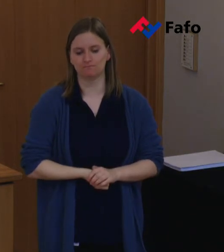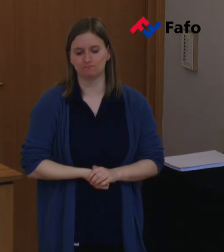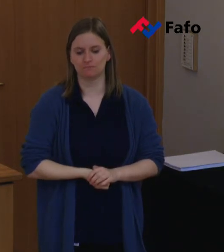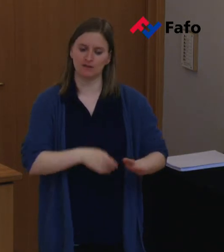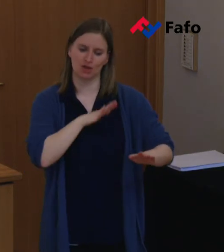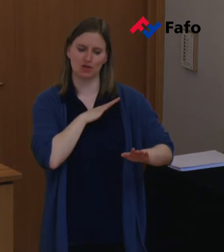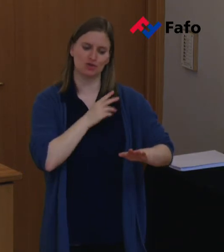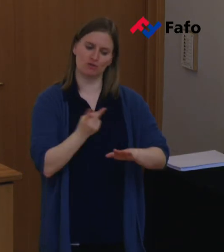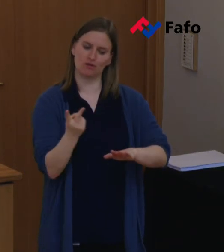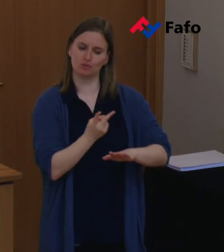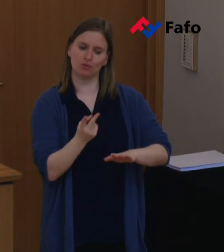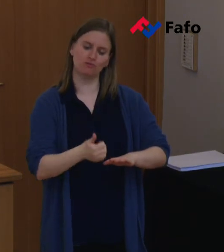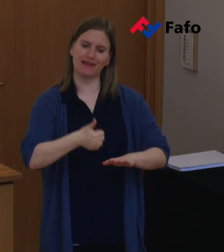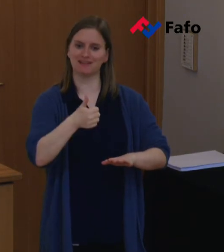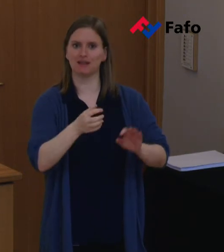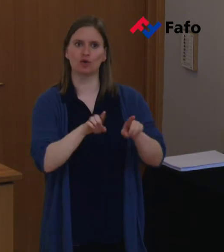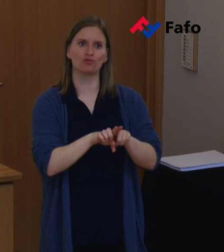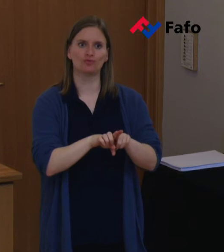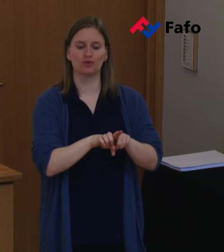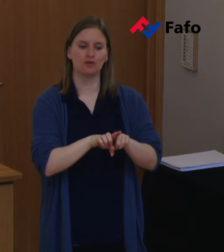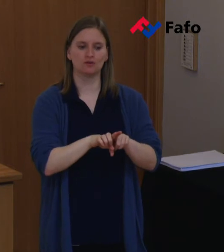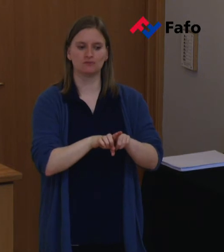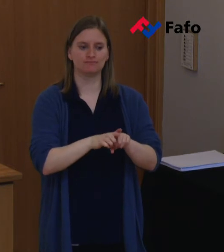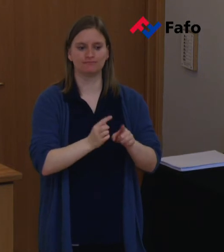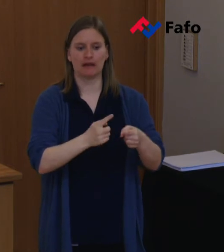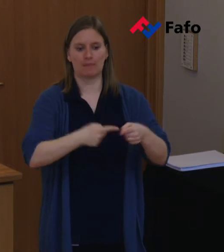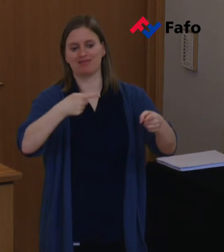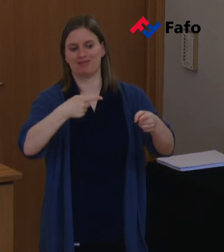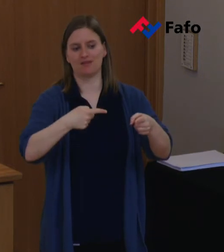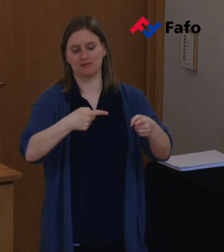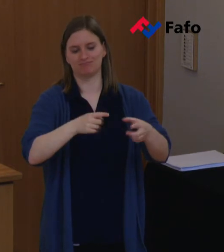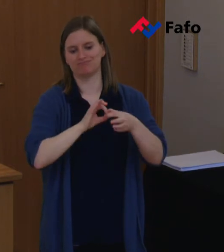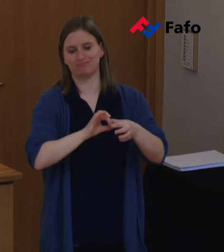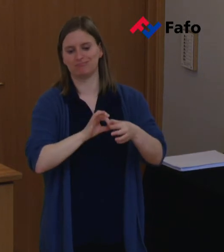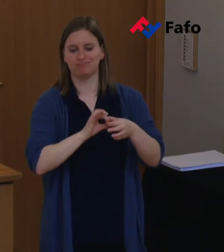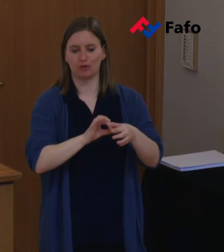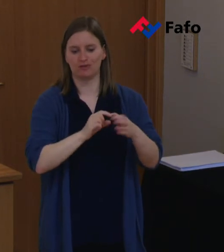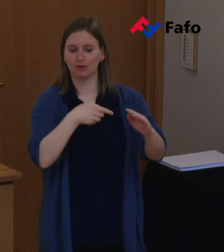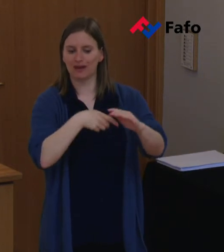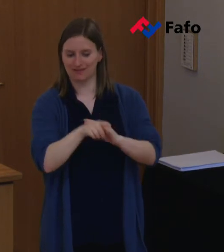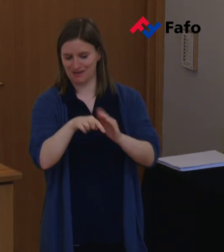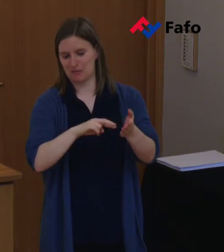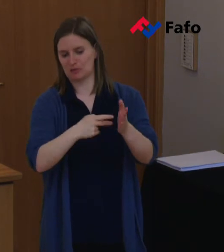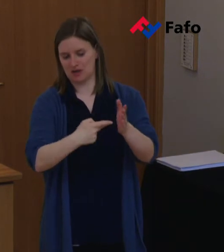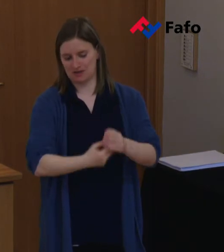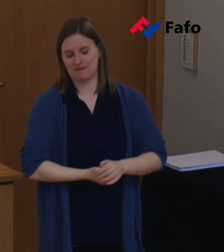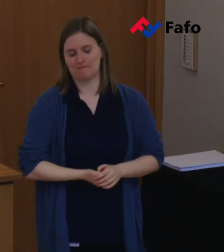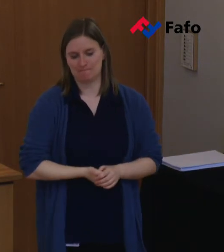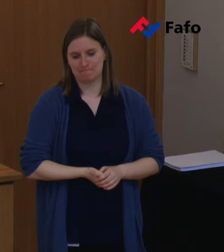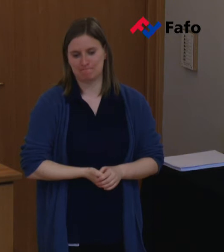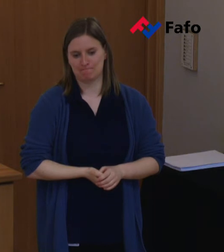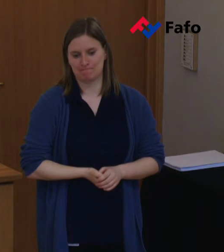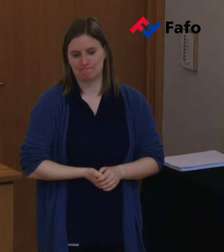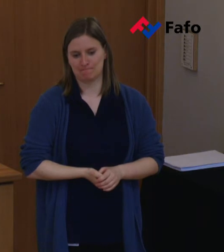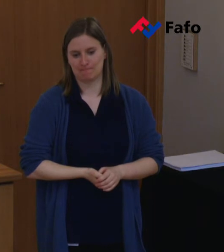sånne, hva skal man si, momenter i forhold til å gå inn i dette prosjektet.